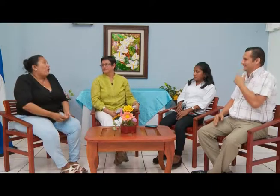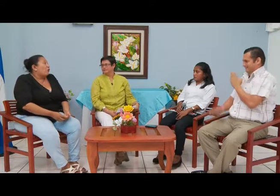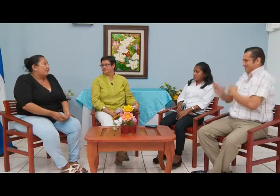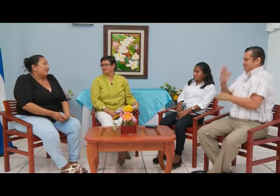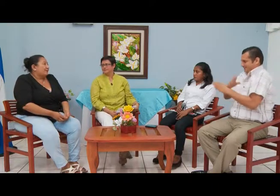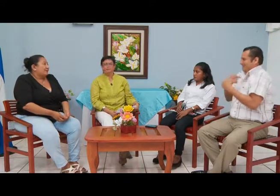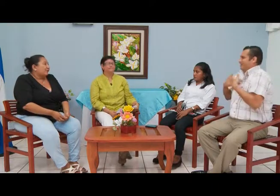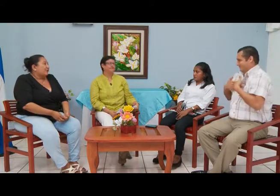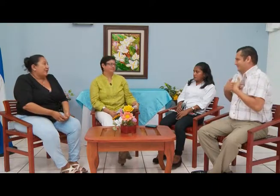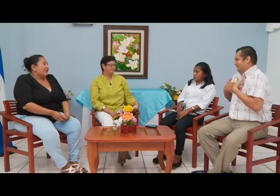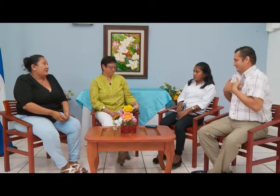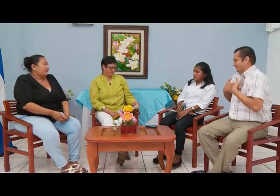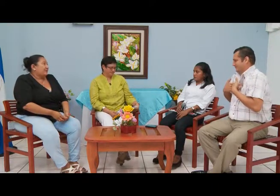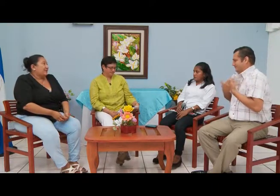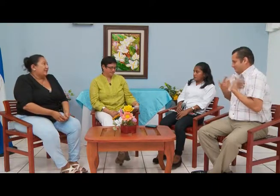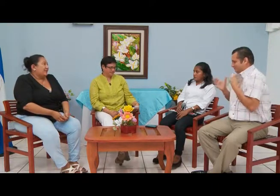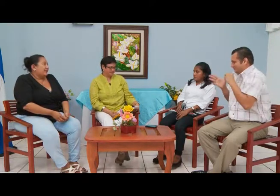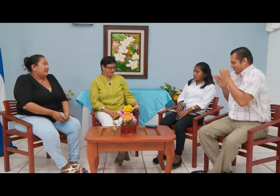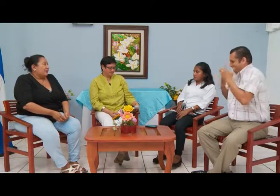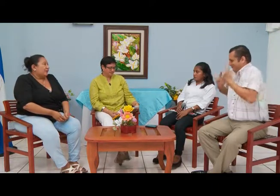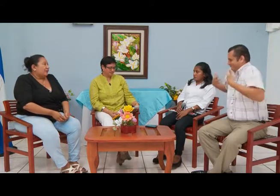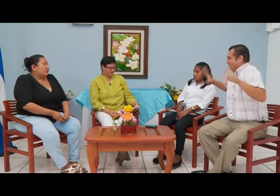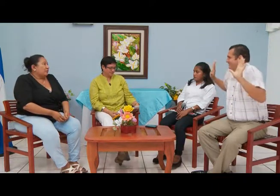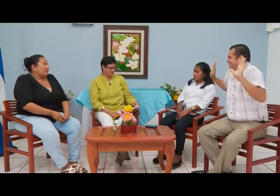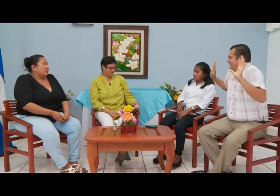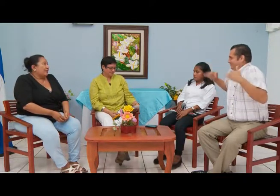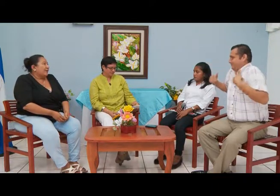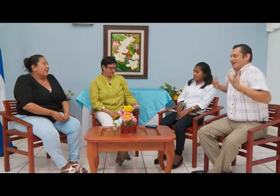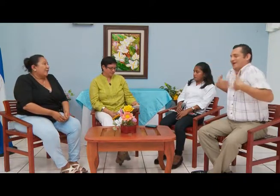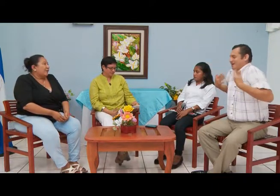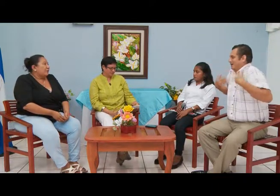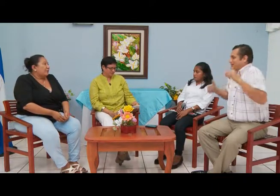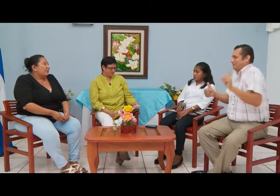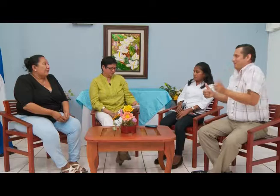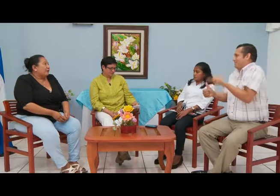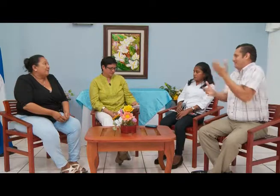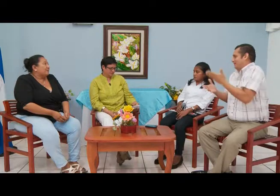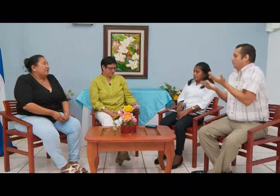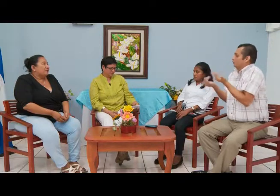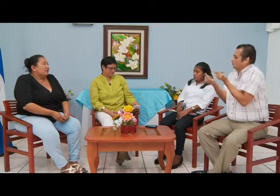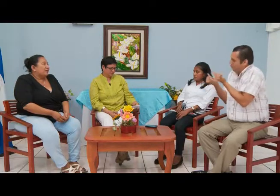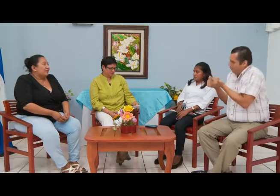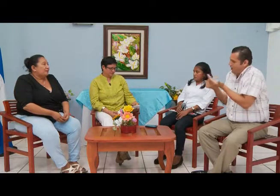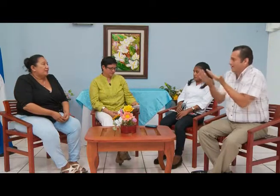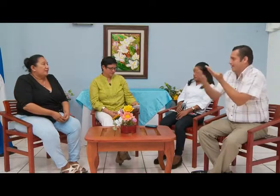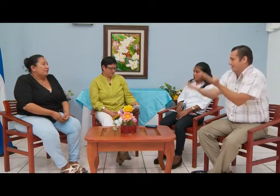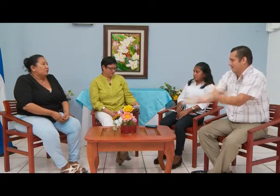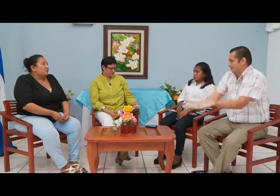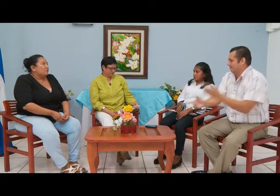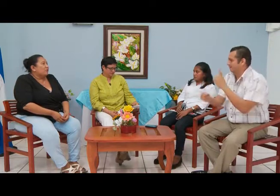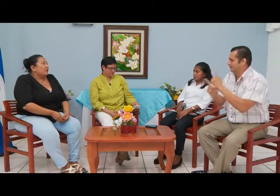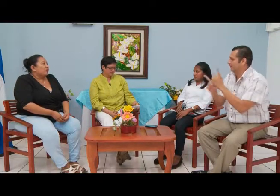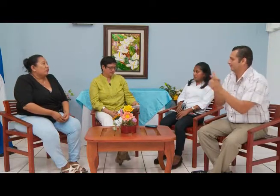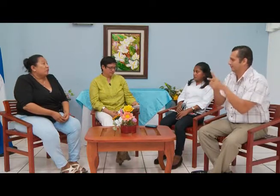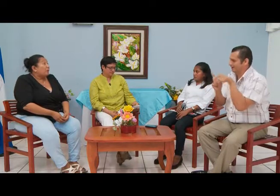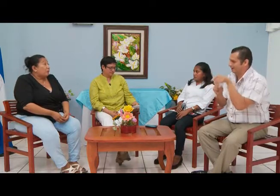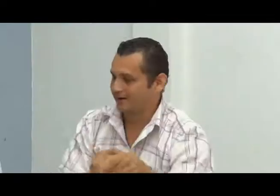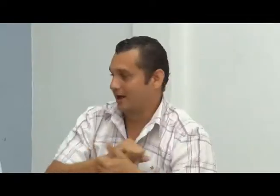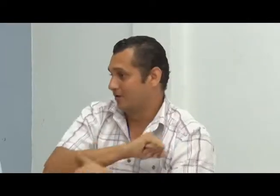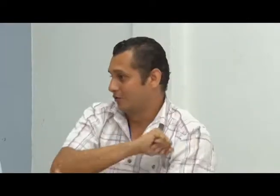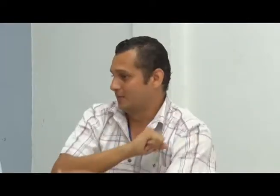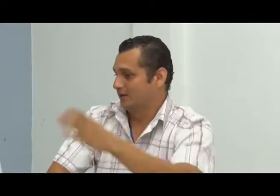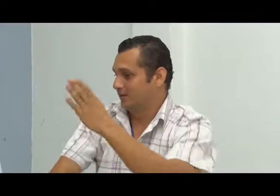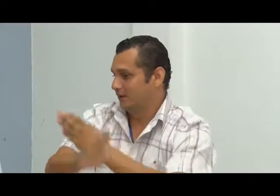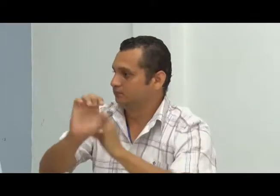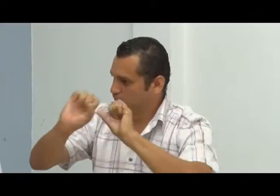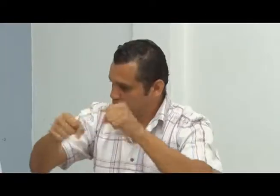cuando yo era joven, como ellos. Ellos también, ahora yo aprendí la pedagogía, me siento feliz por eso. Porque los estoy